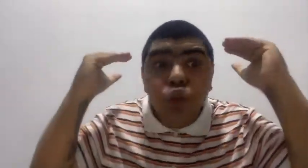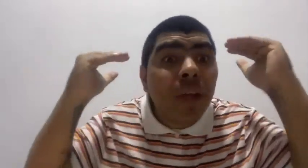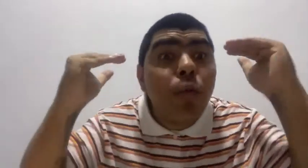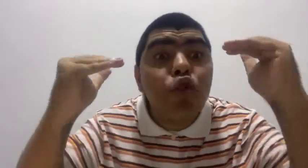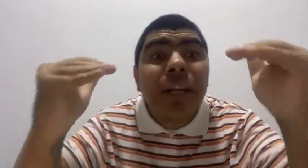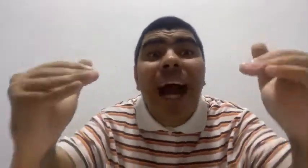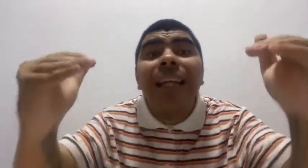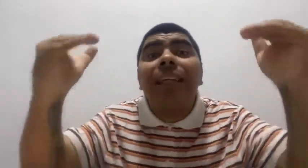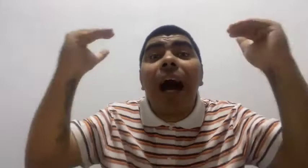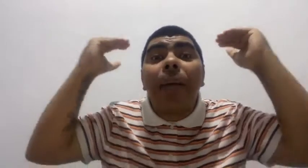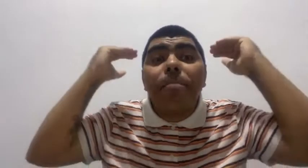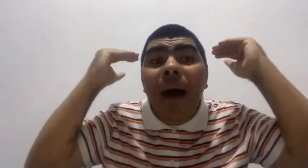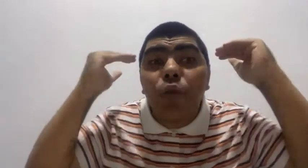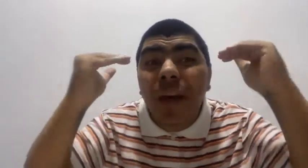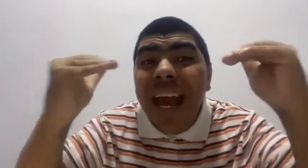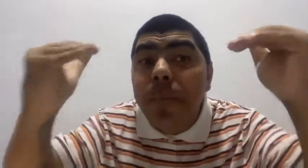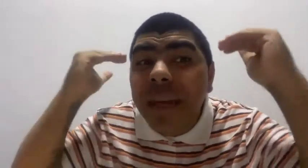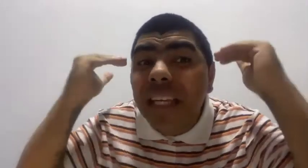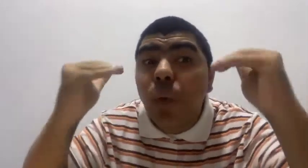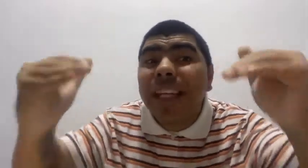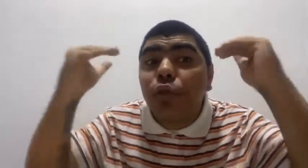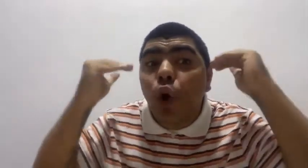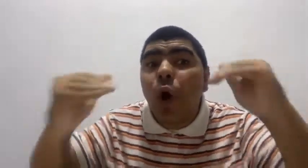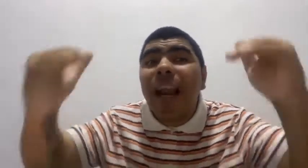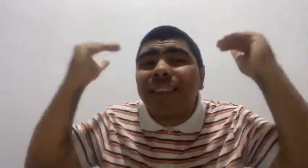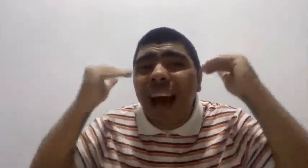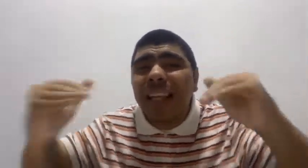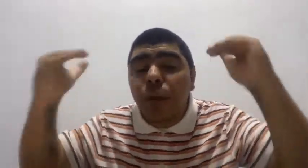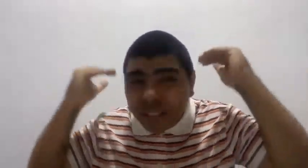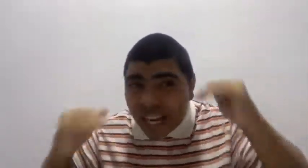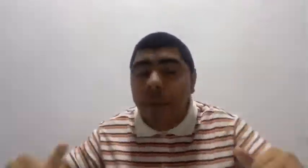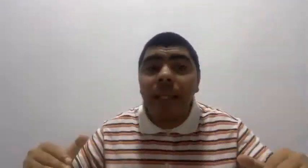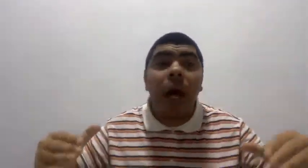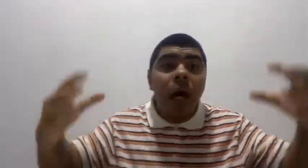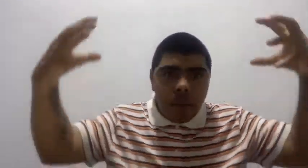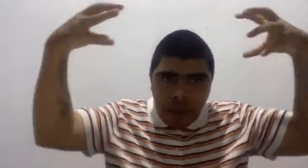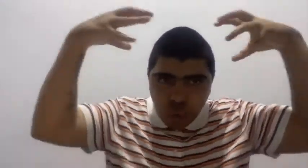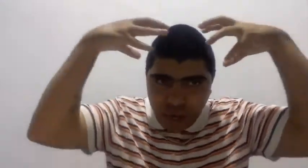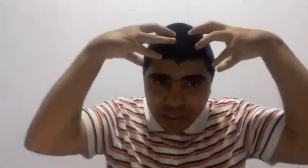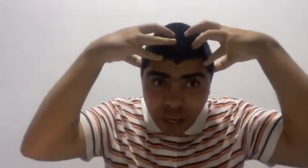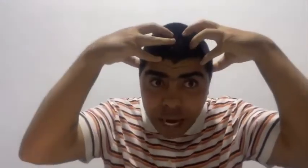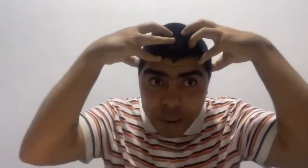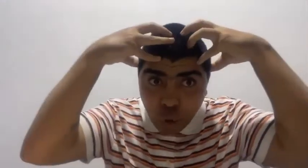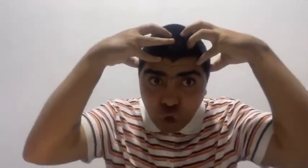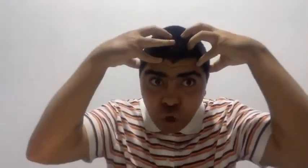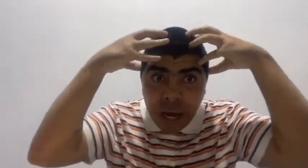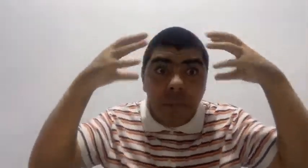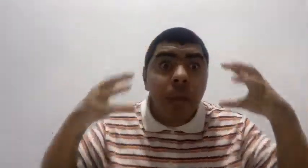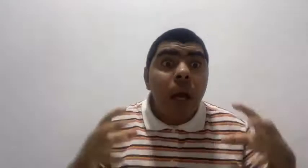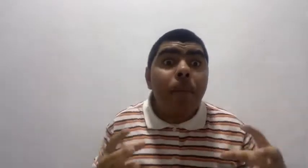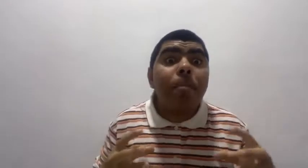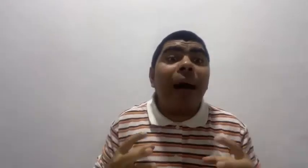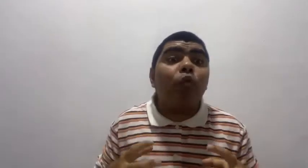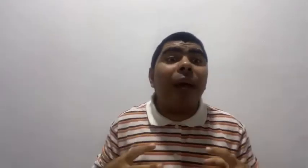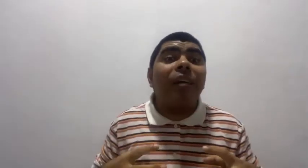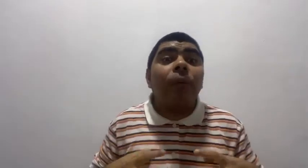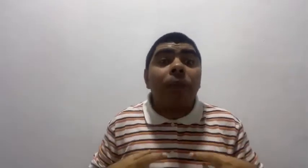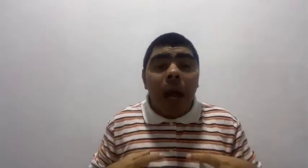de buscar, amén, madurez espiritual en todas las áreas de nuestra vida. Madurez emocional. Madurez,